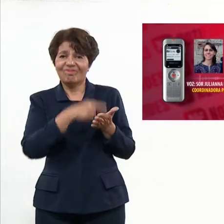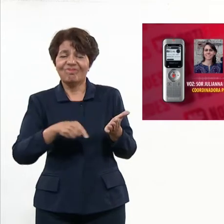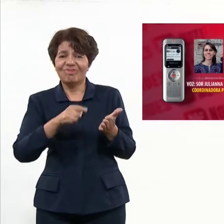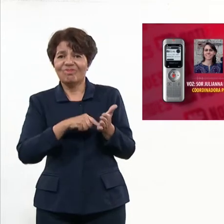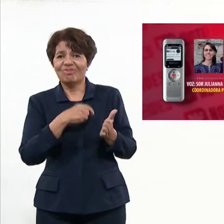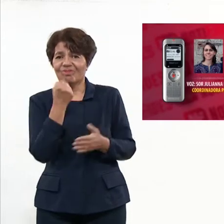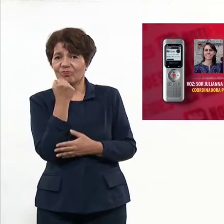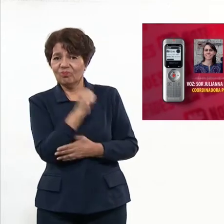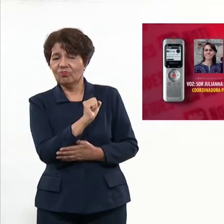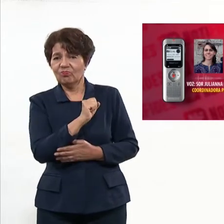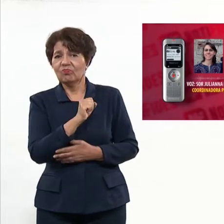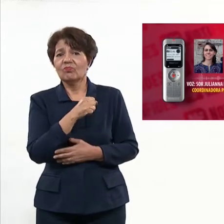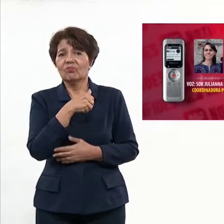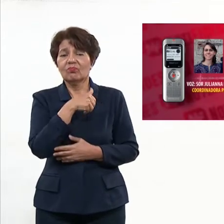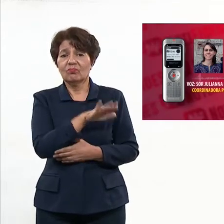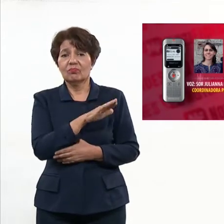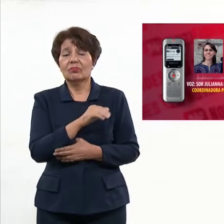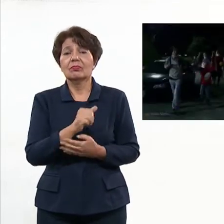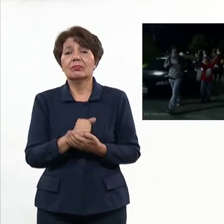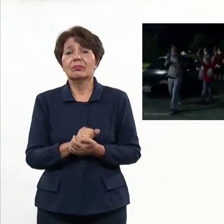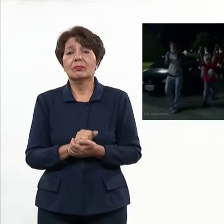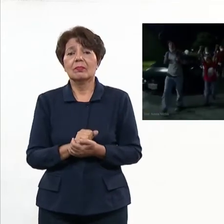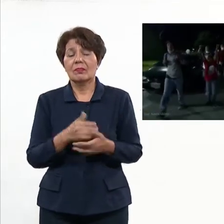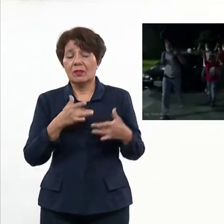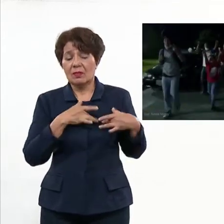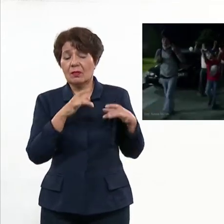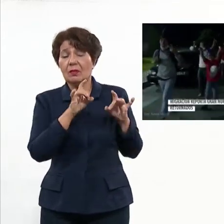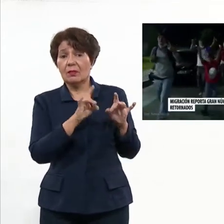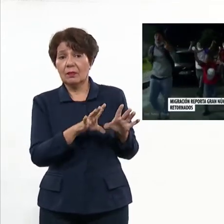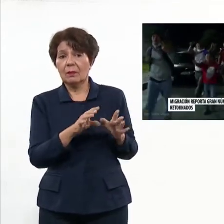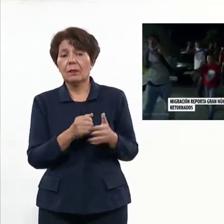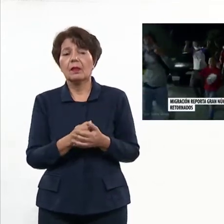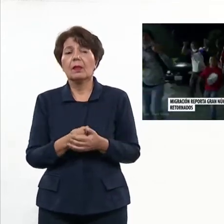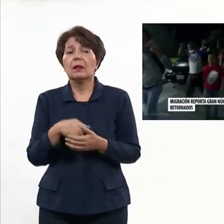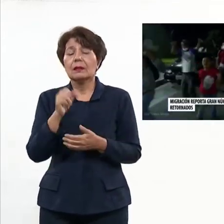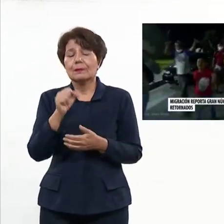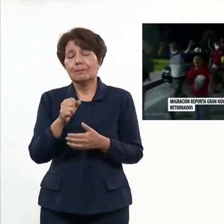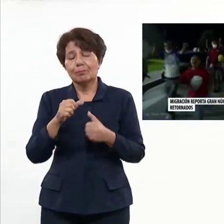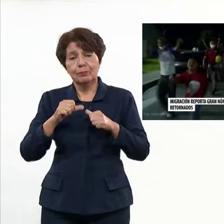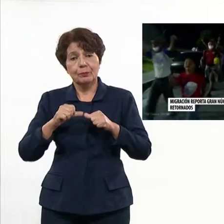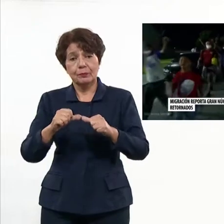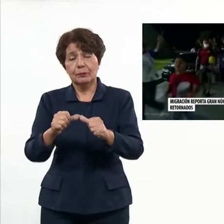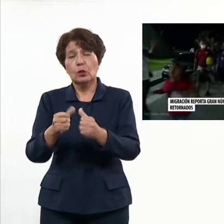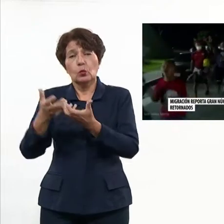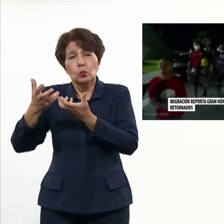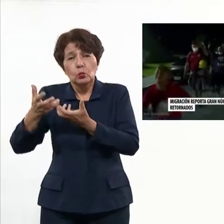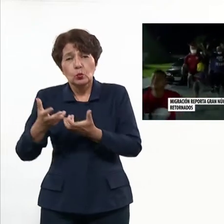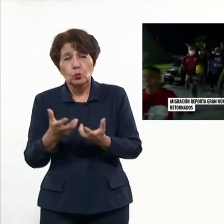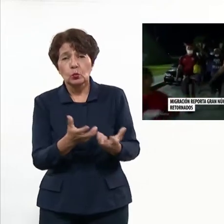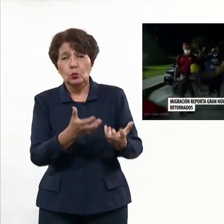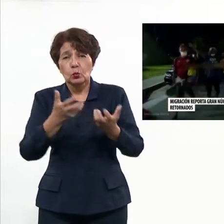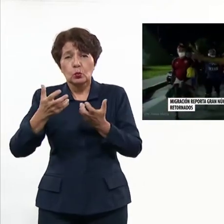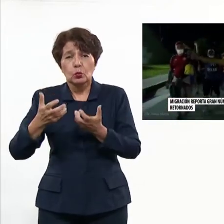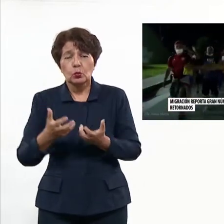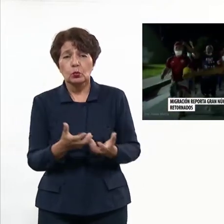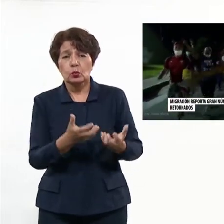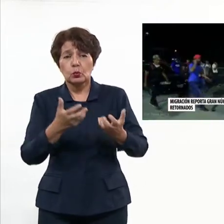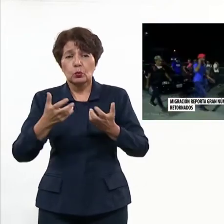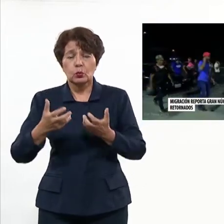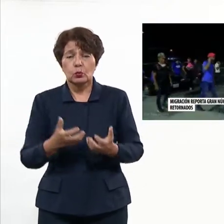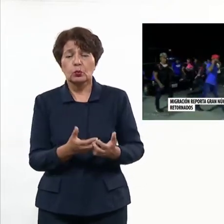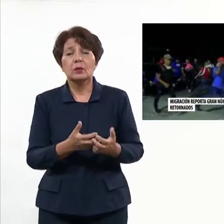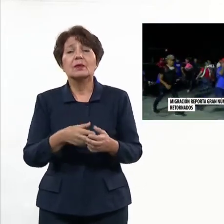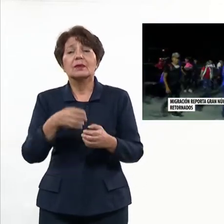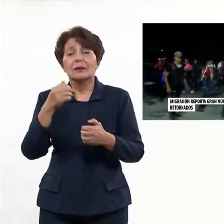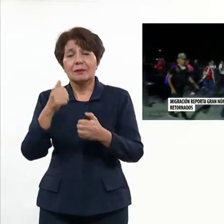y de xenofobia como un fenómeno de latente es considerado el flujo migratorio mismo que ha tomado mayor fuerza ante